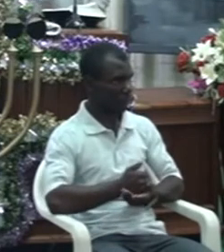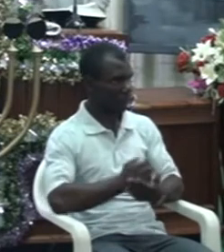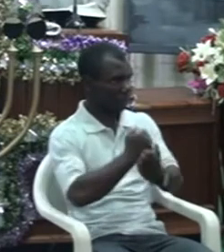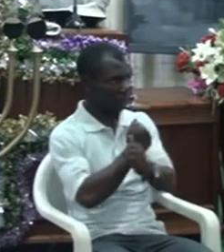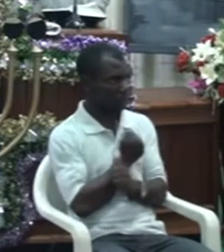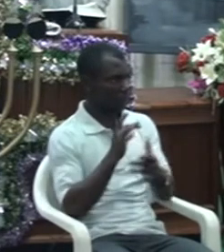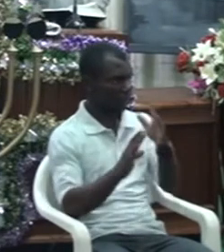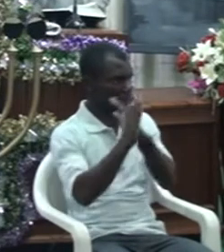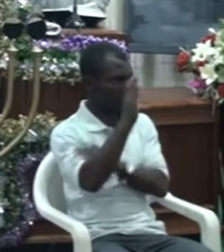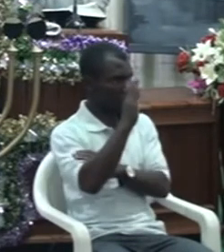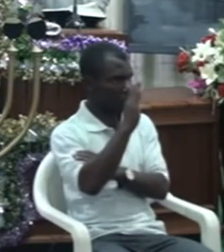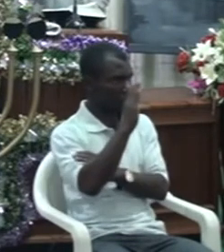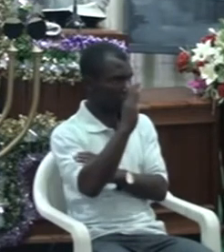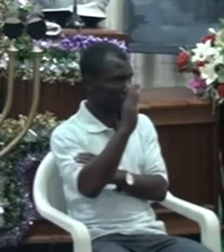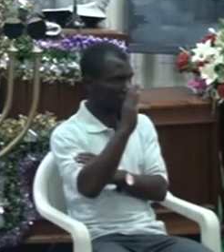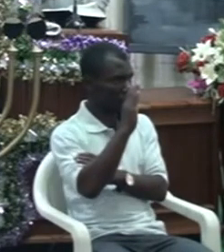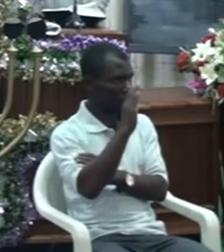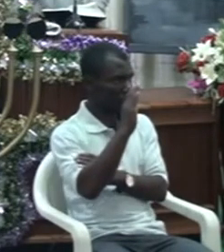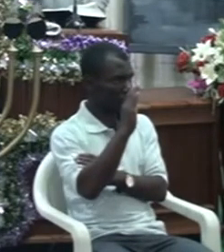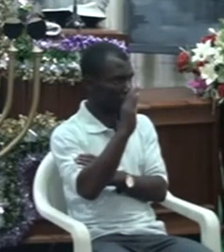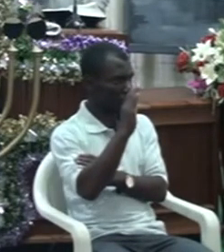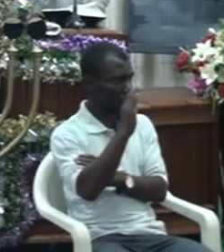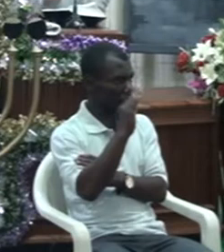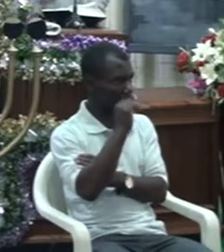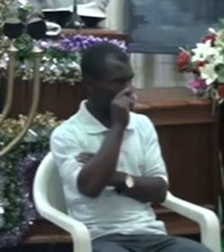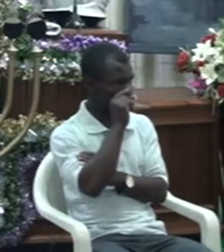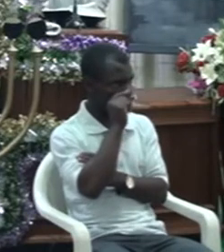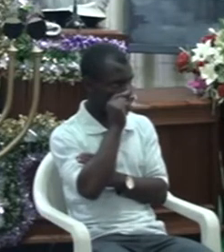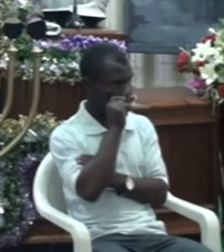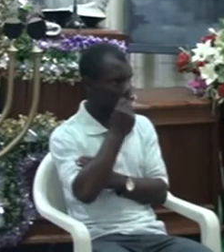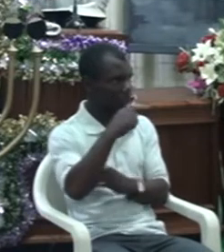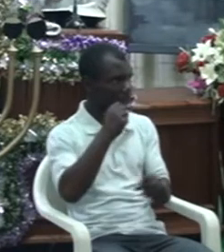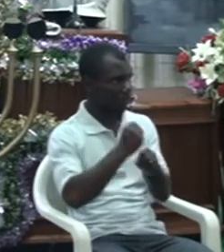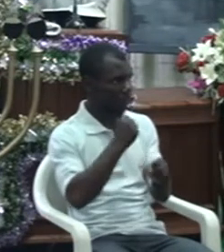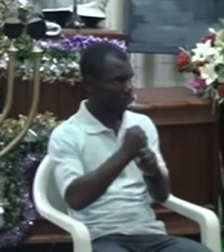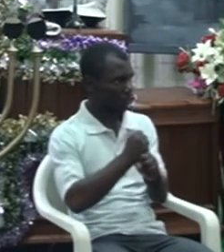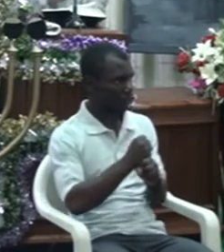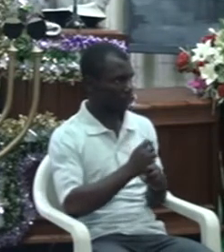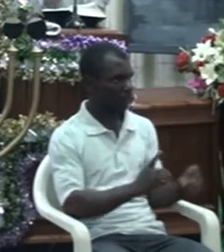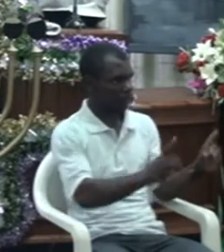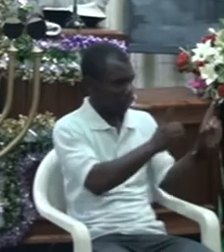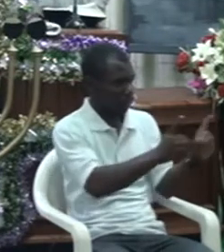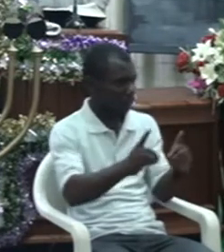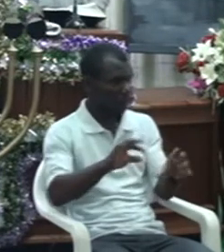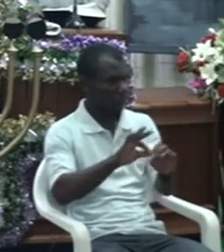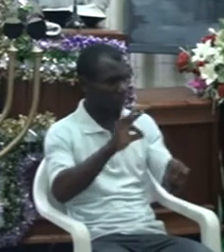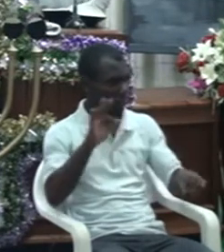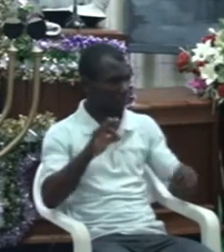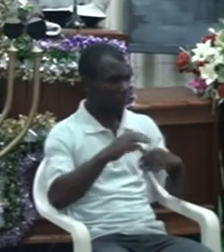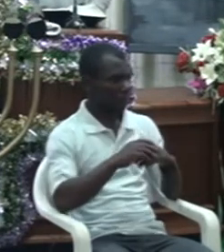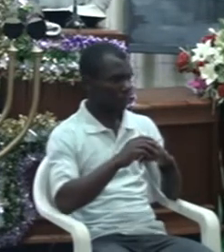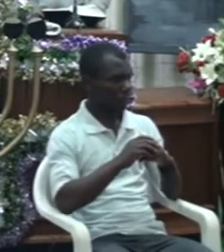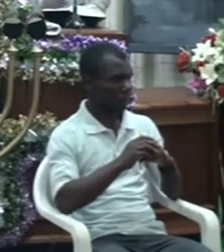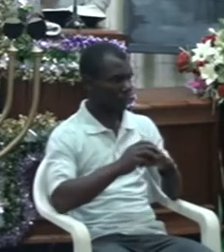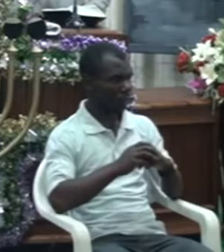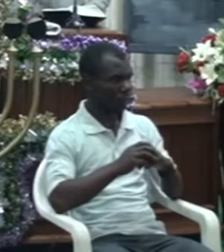wa Mungu kazi yake ni kudisipline. L'amour de Dieu son travail c'est de discipliner les esprits.